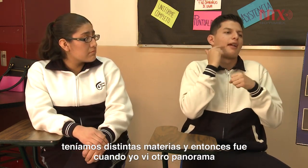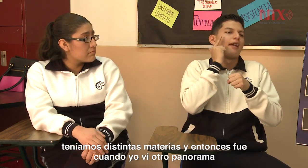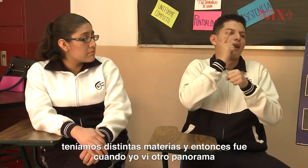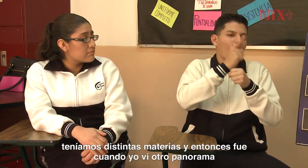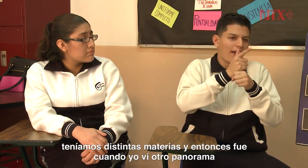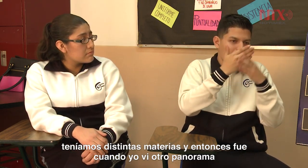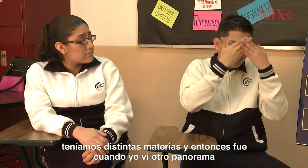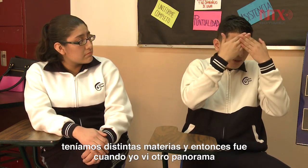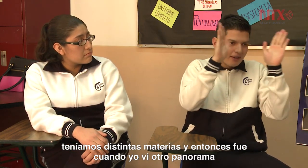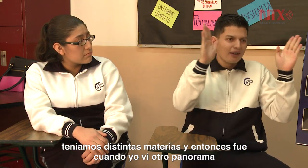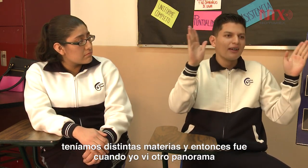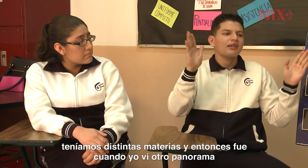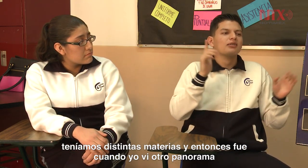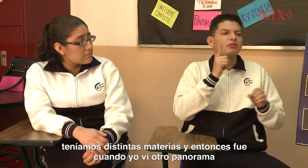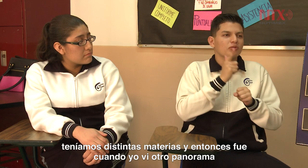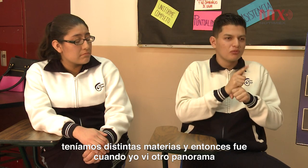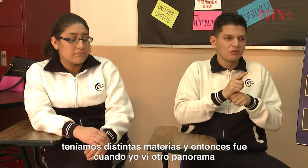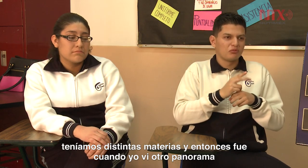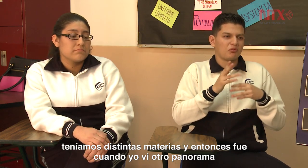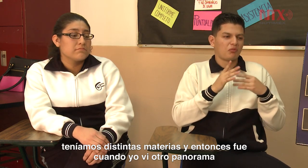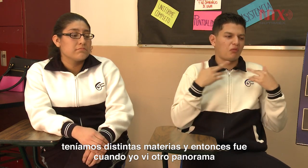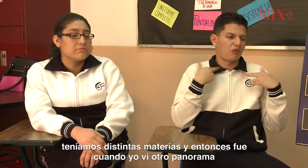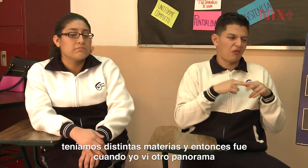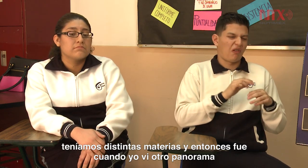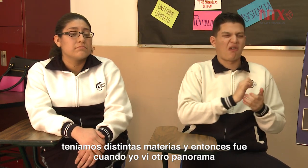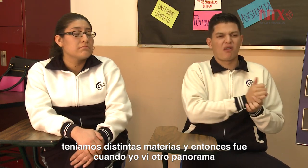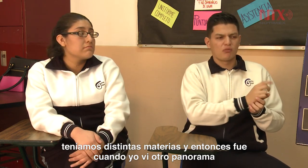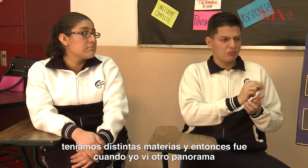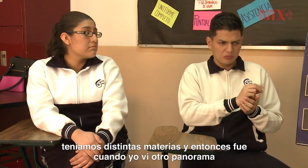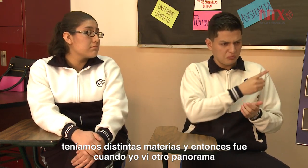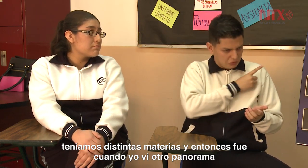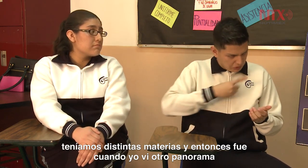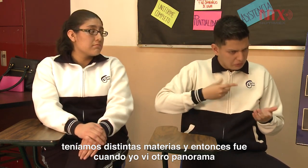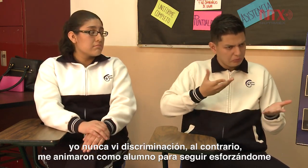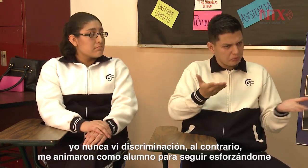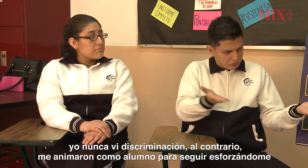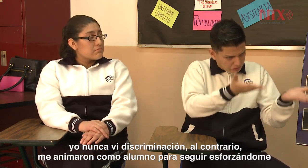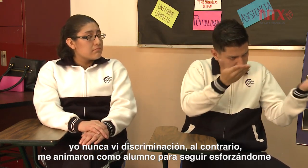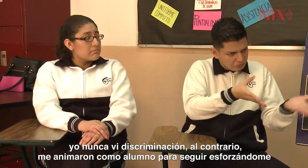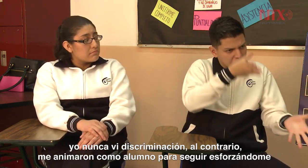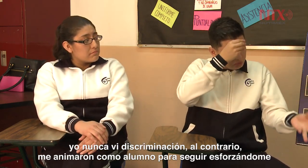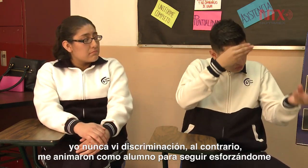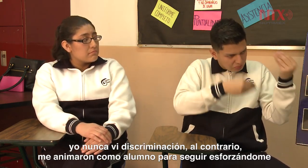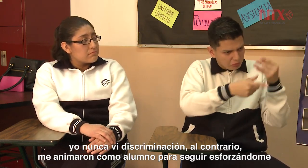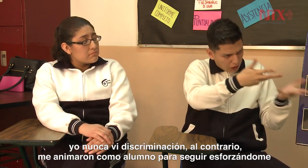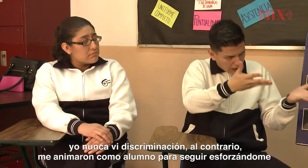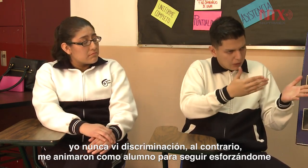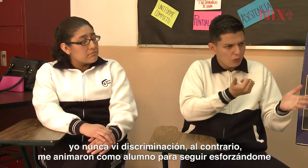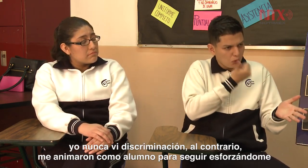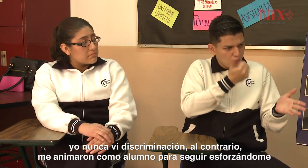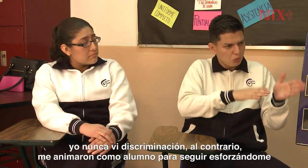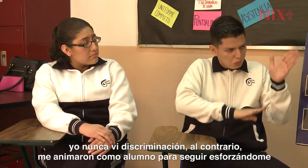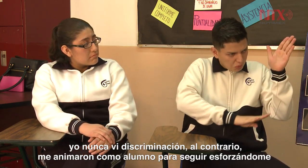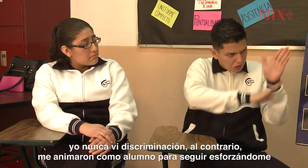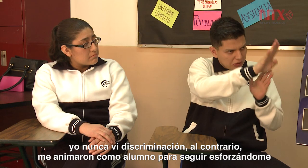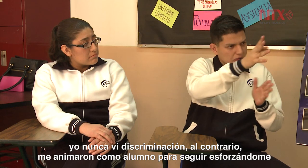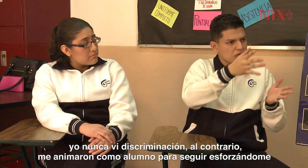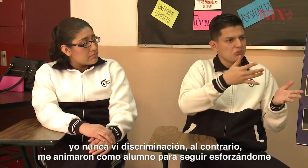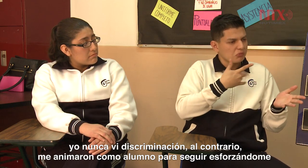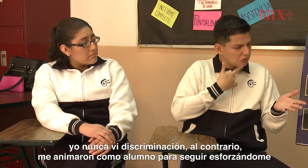distintas materias, y entonces fue cuando yo vi otro panorama. Yo nunca vi discriminación, al contrario. Me animaron como